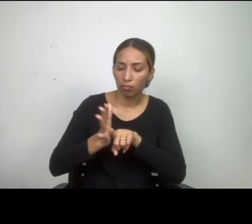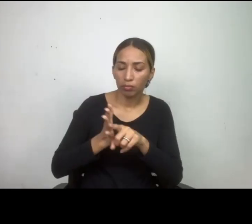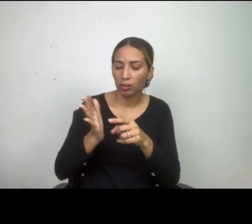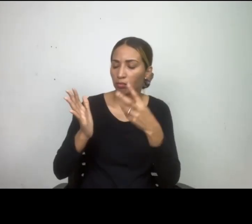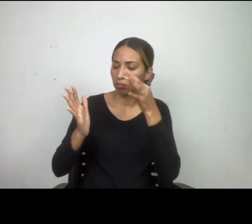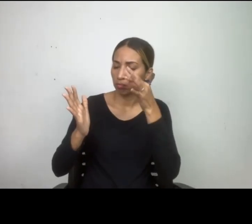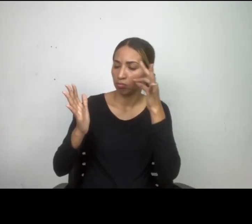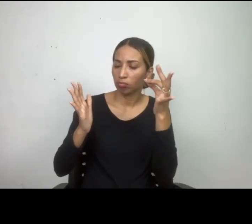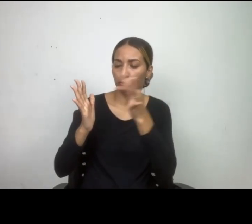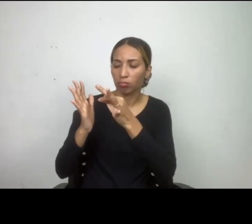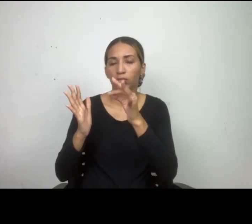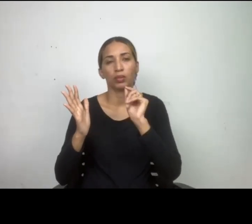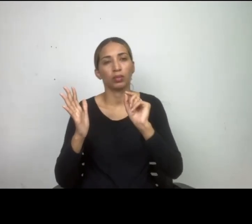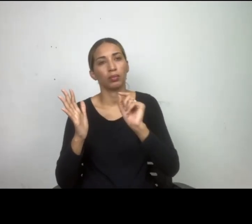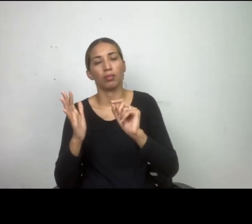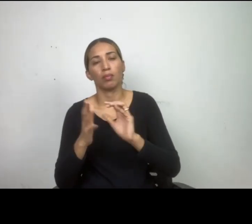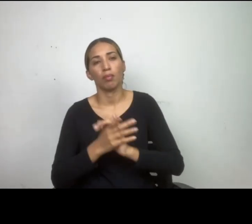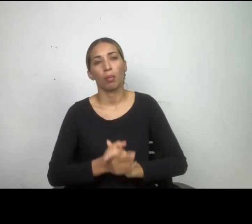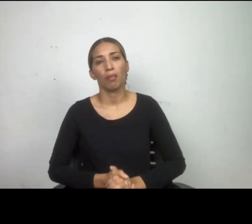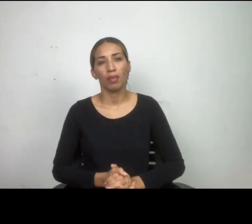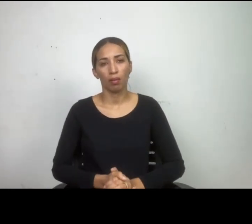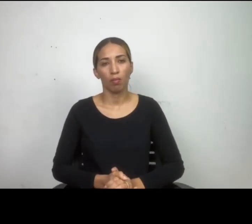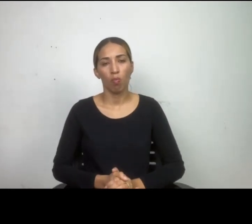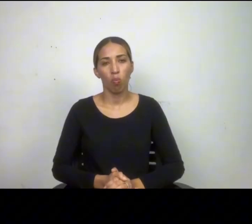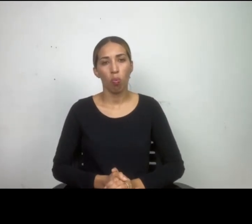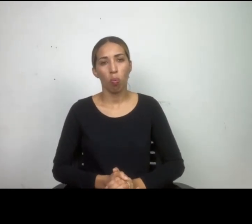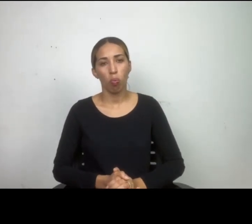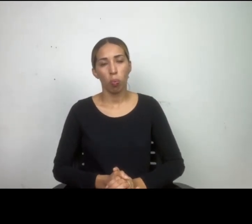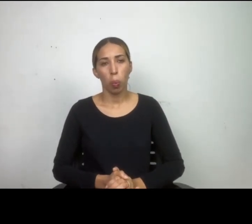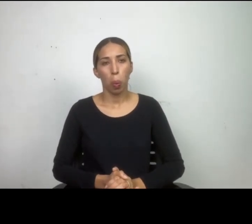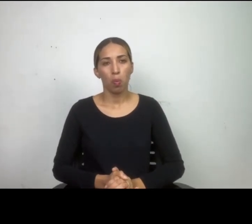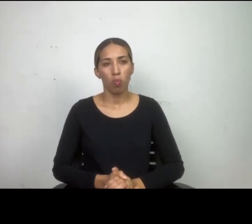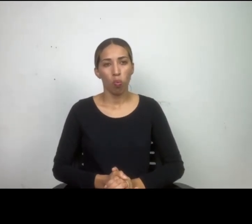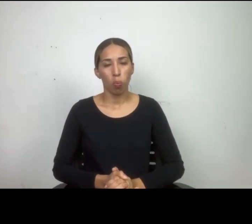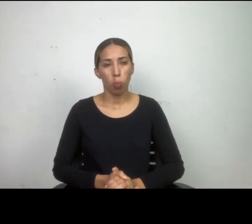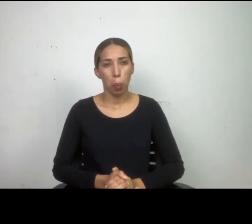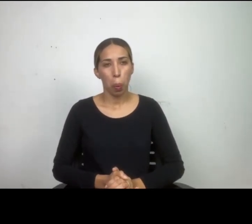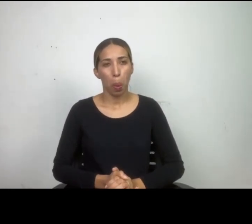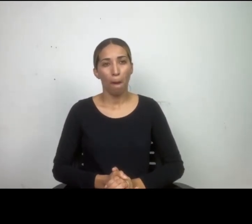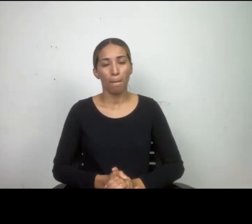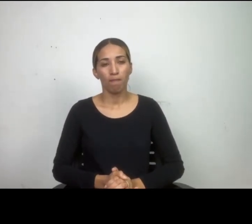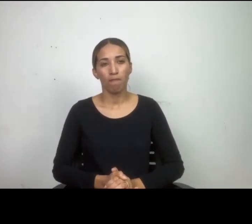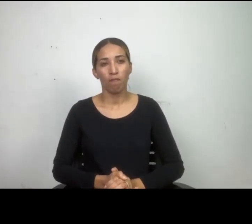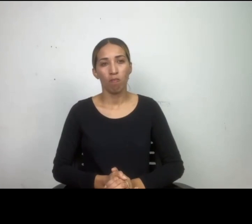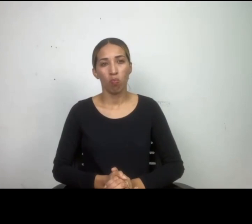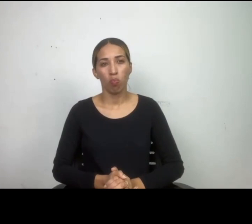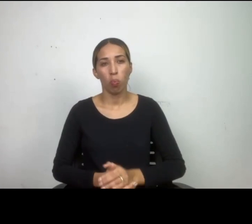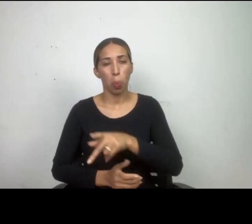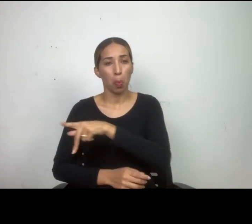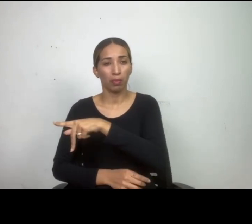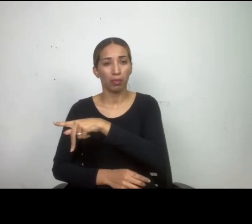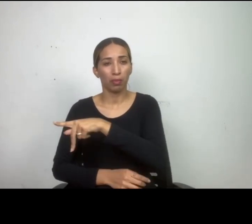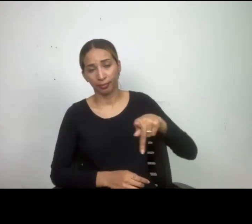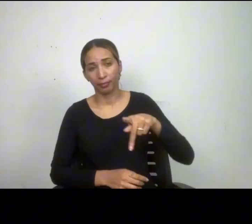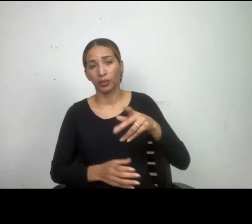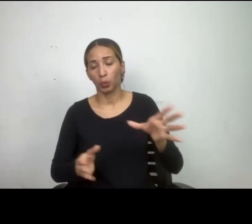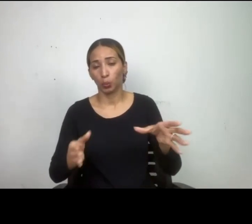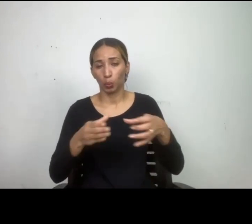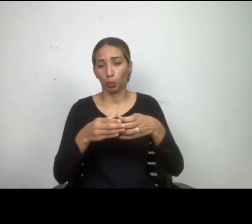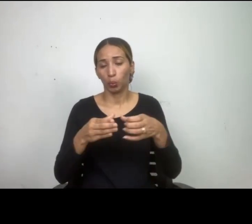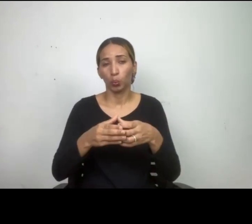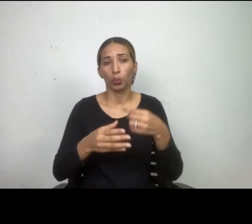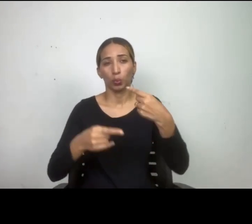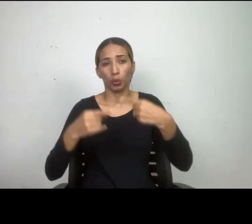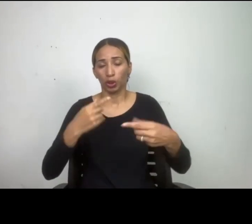o discurso do atual governo, né, é de se confrontar com as medidas neoconservadoras do governo anterior,